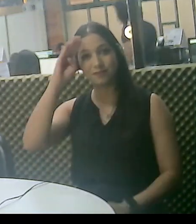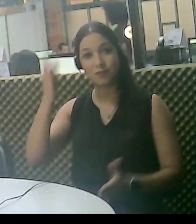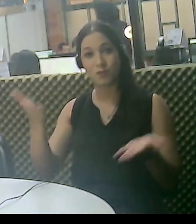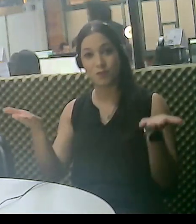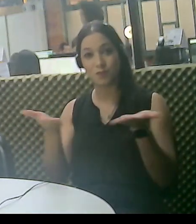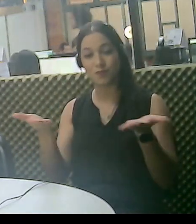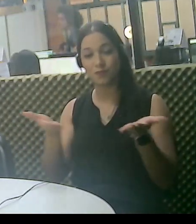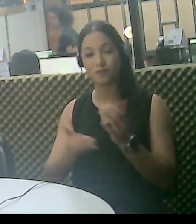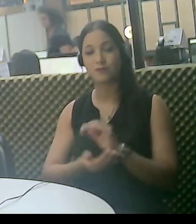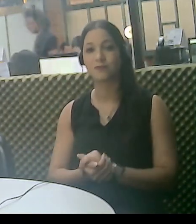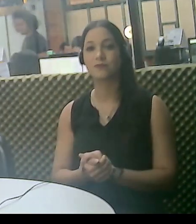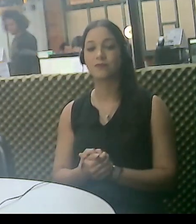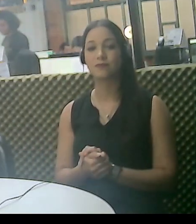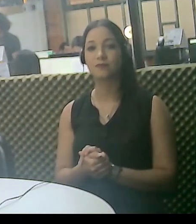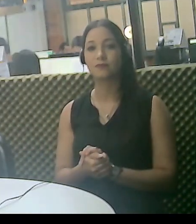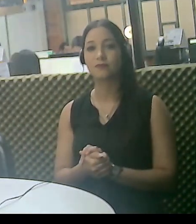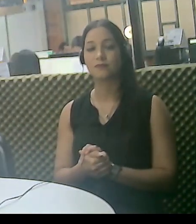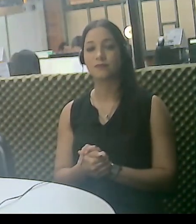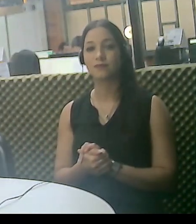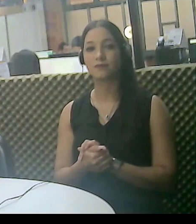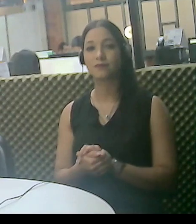edição.